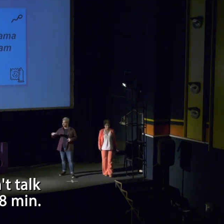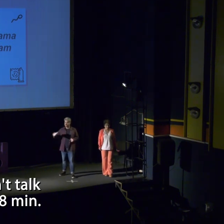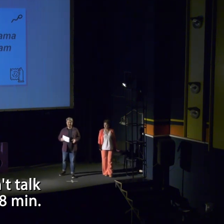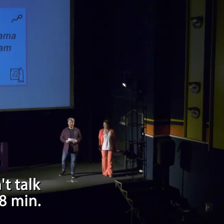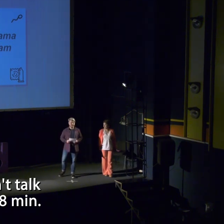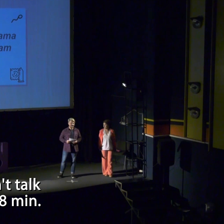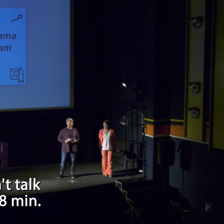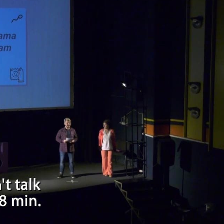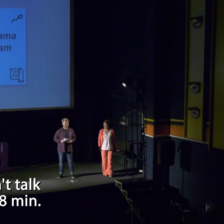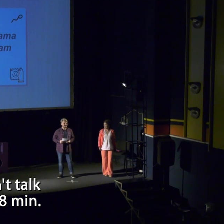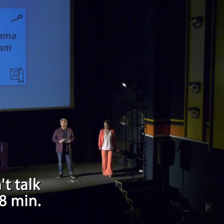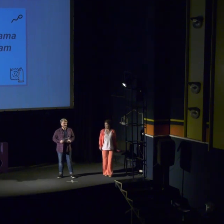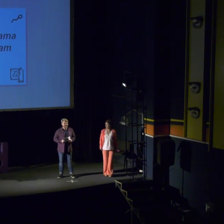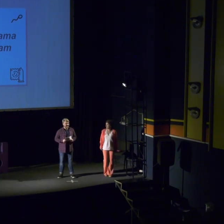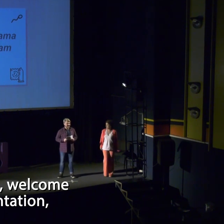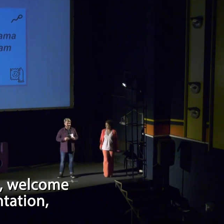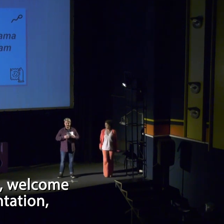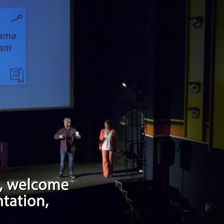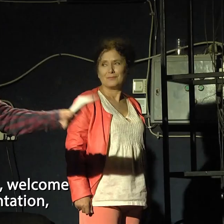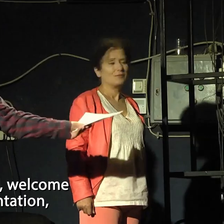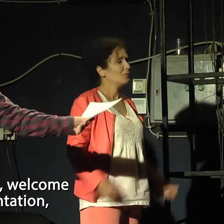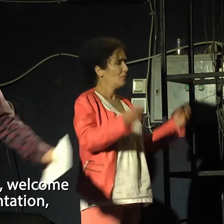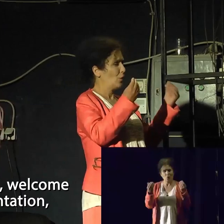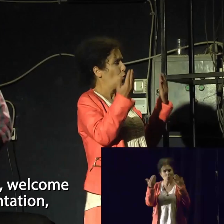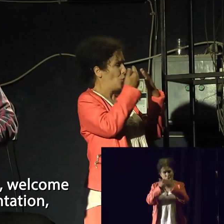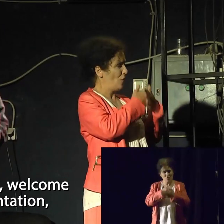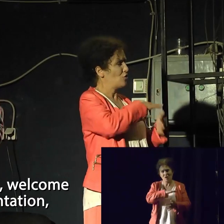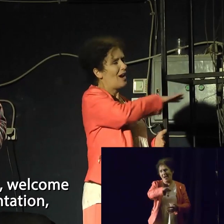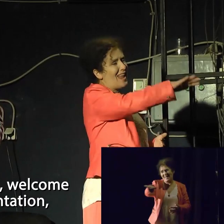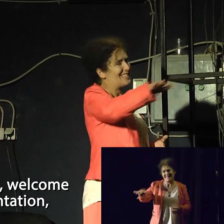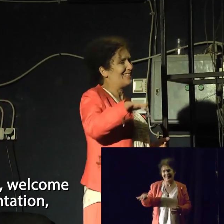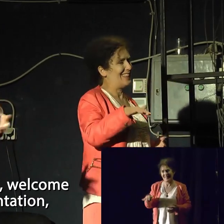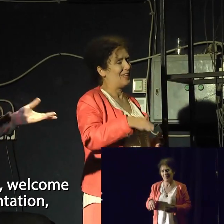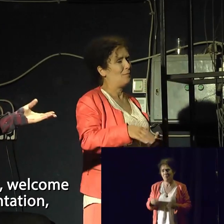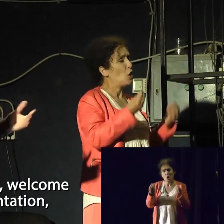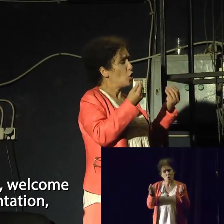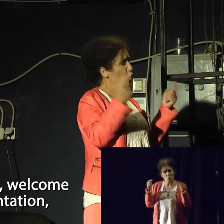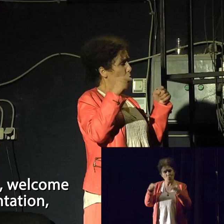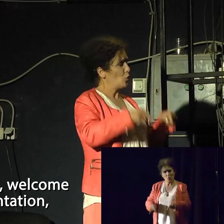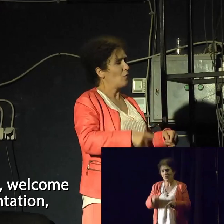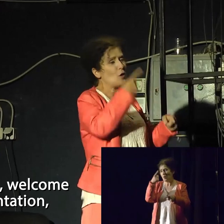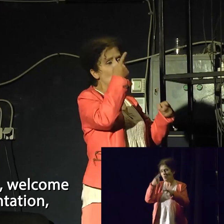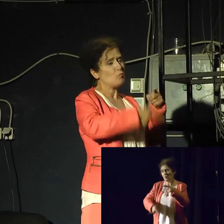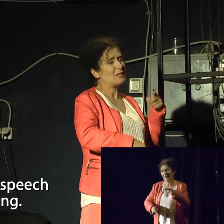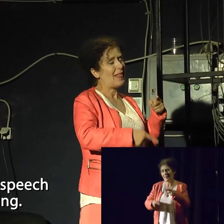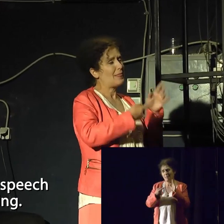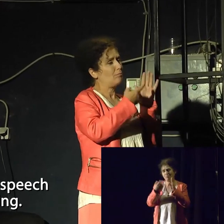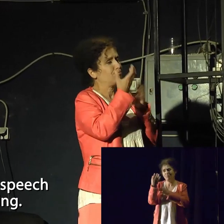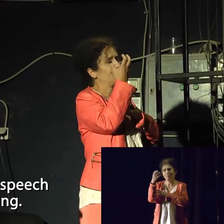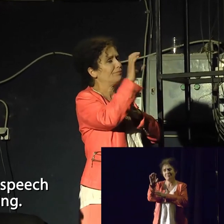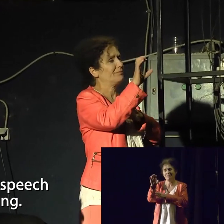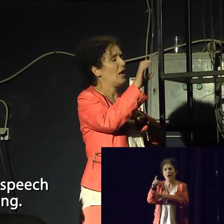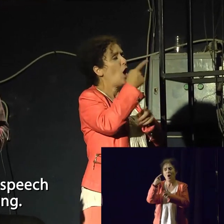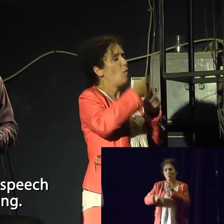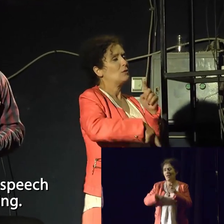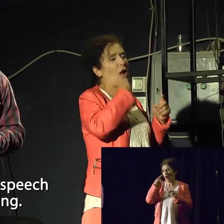Нема гајле, повеќе од 18 минути сигурно нема да зборам. Добро вечер на сите, добре дојдовте на последната презентација, односно последниот